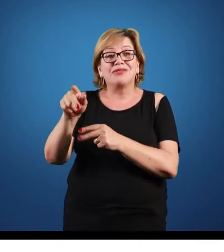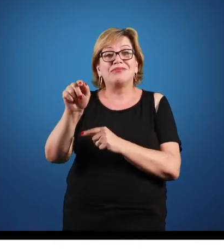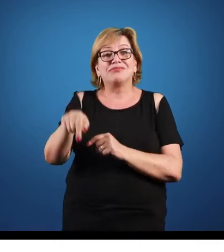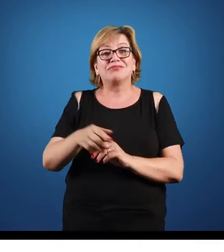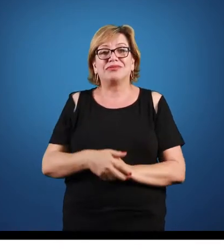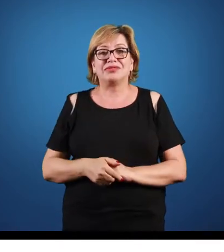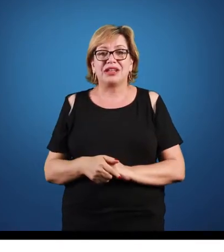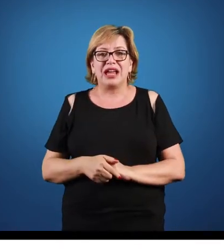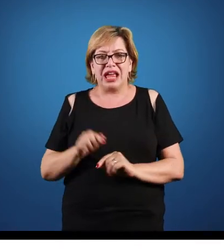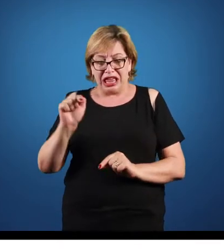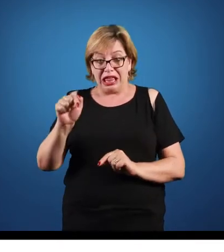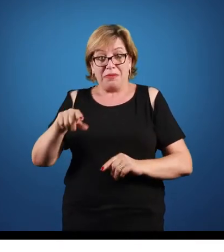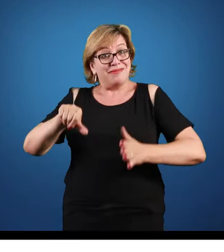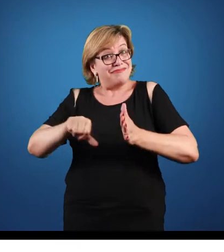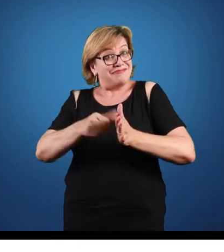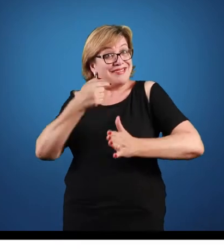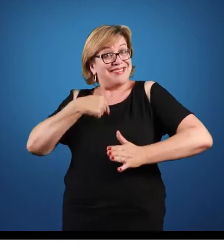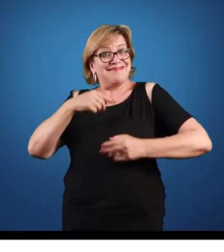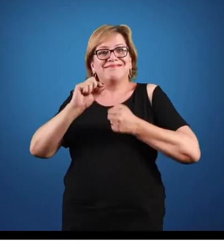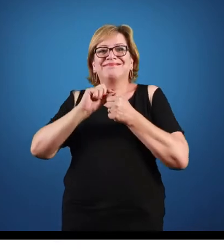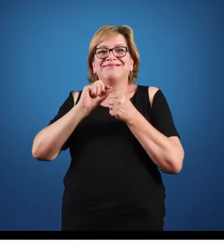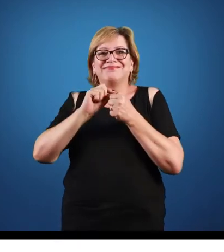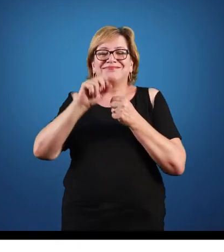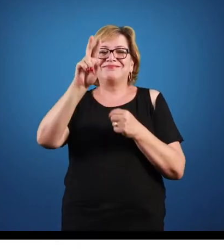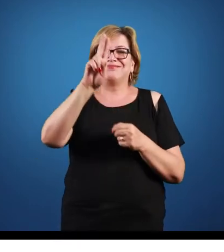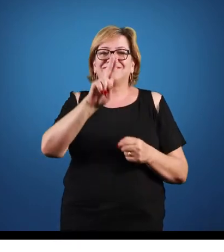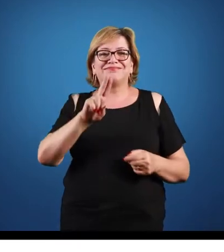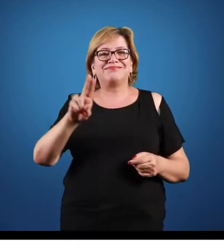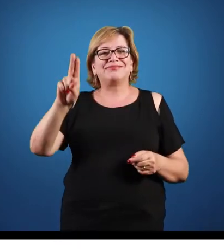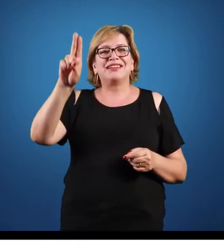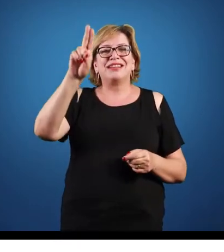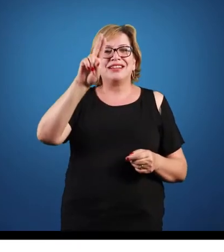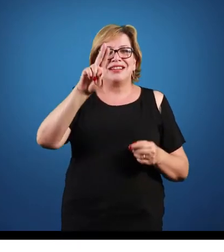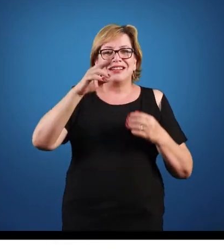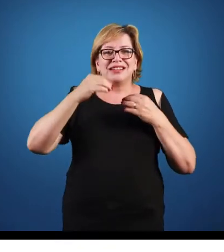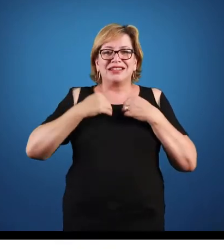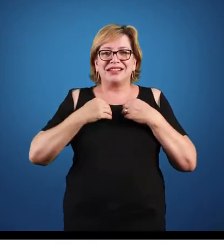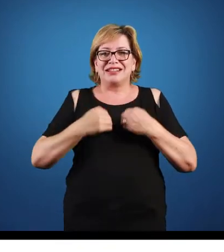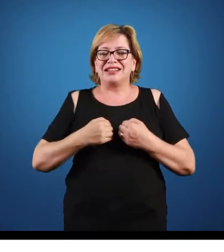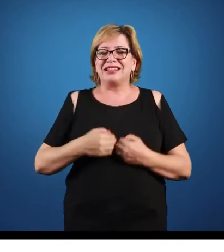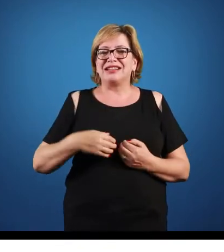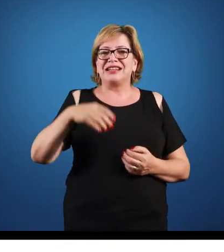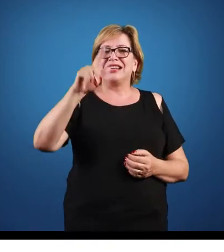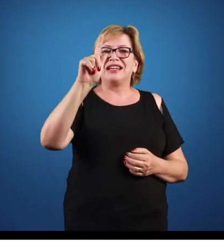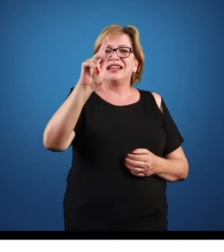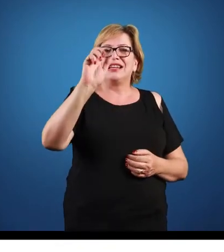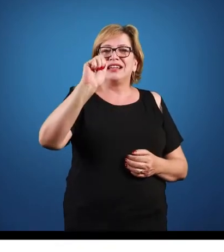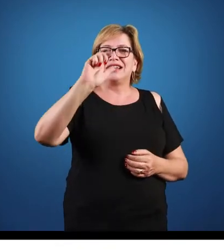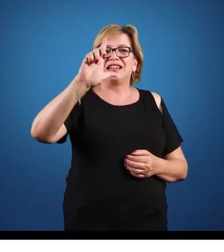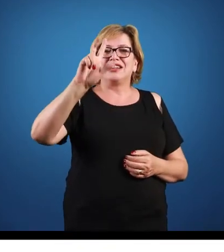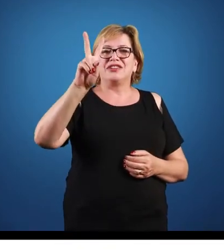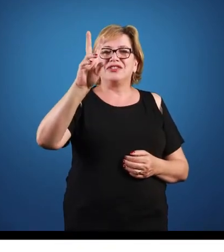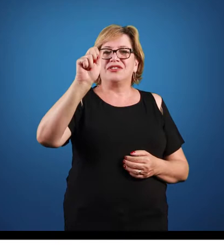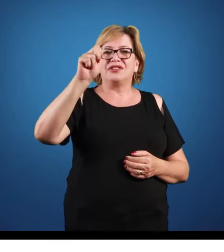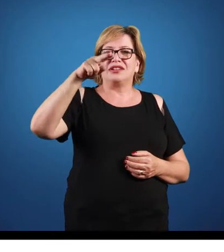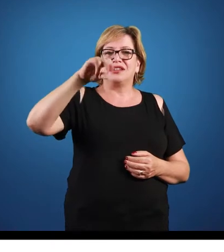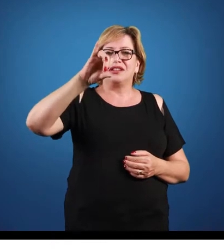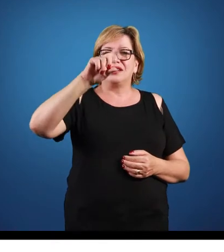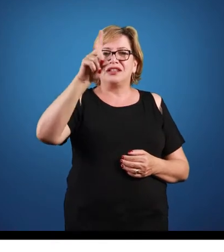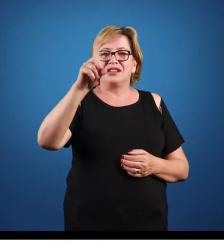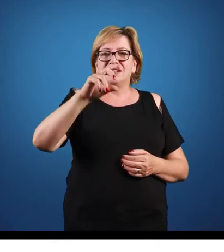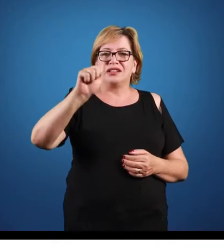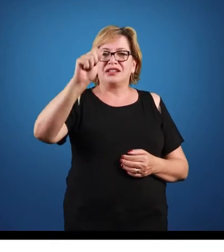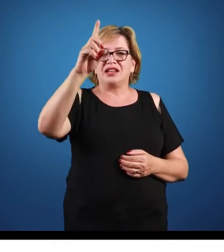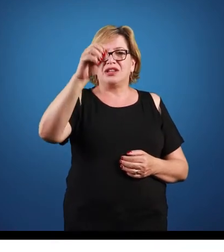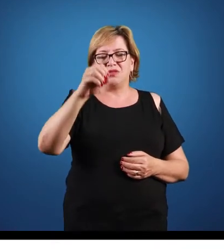caráter esse foi o primeiro boneco que eu fiz o z eletrônica organizado com um parafuso para fazer a população só